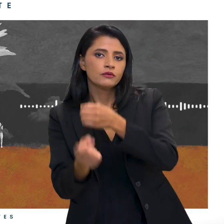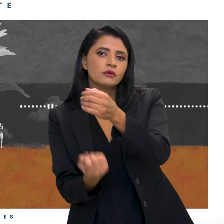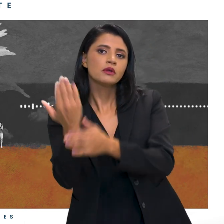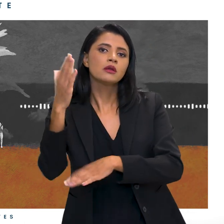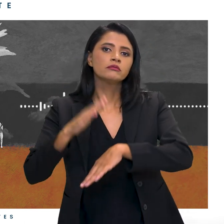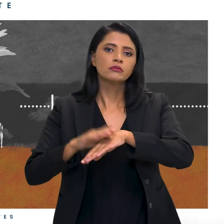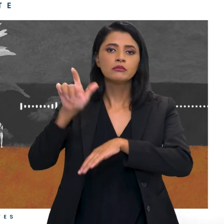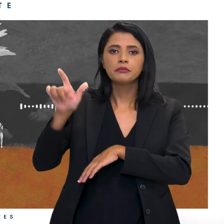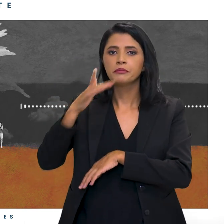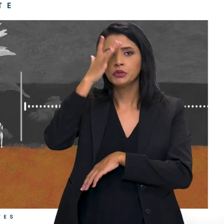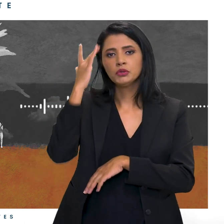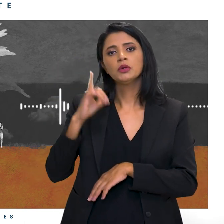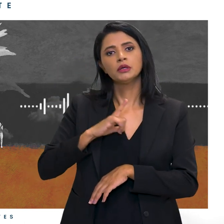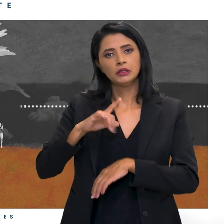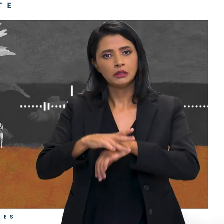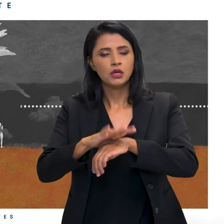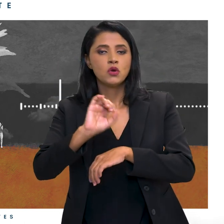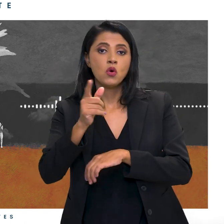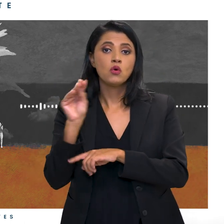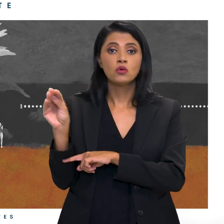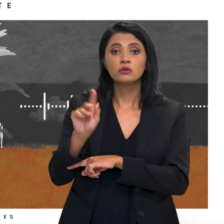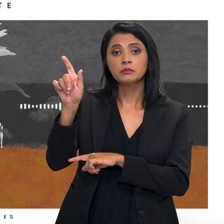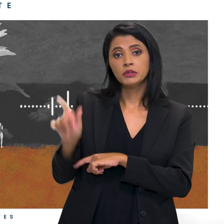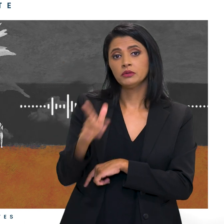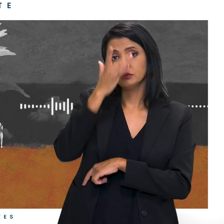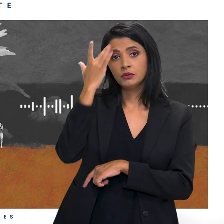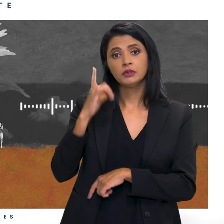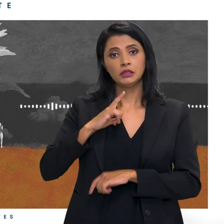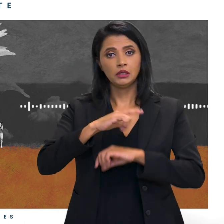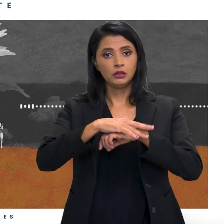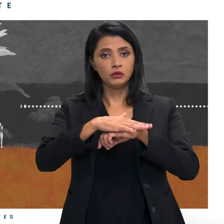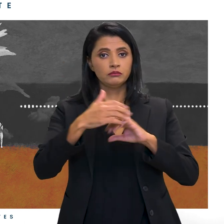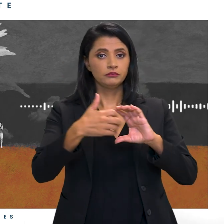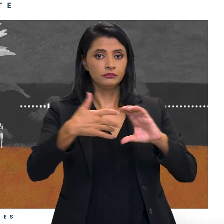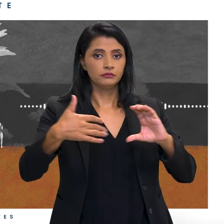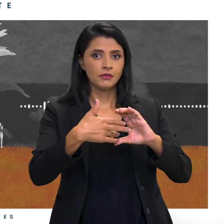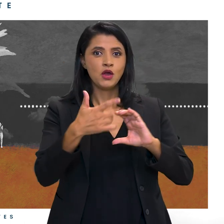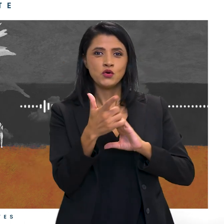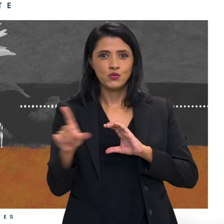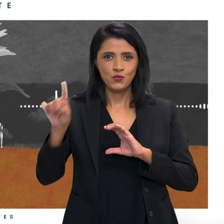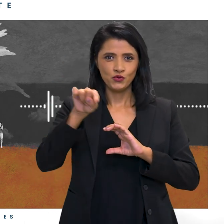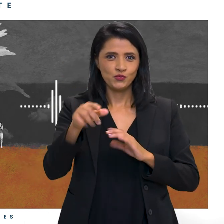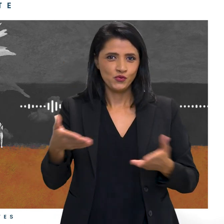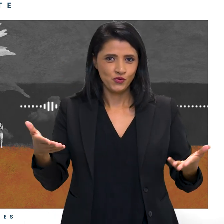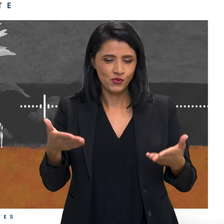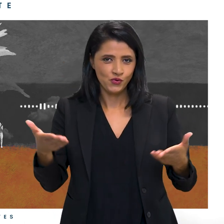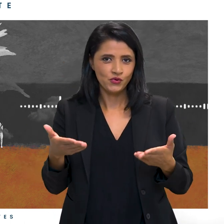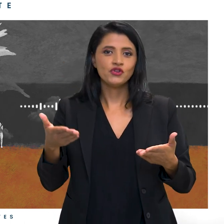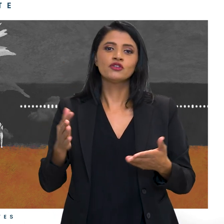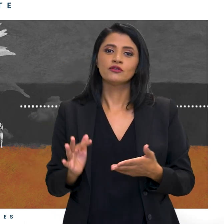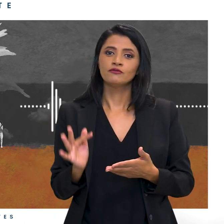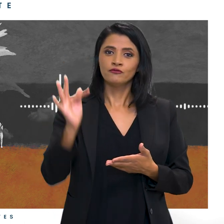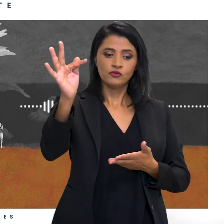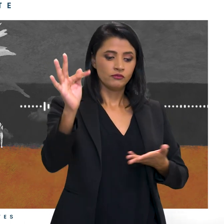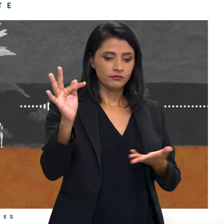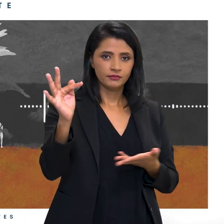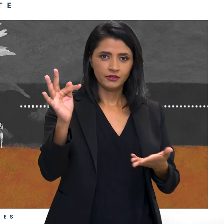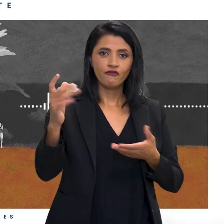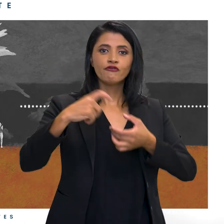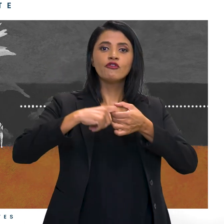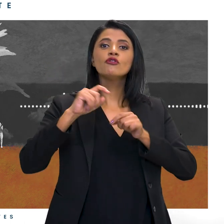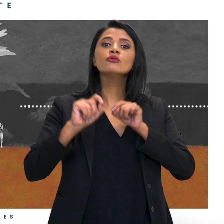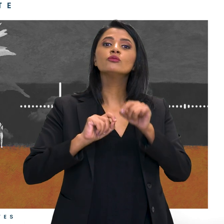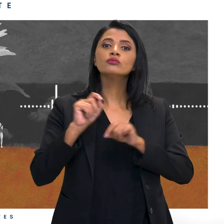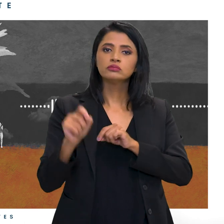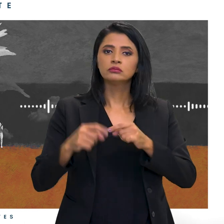associações fundados geralmente por quem tem ou cuida de quem tem uma doença rara. Agora, o terceiro e último episódio, Futuro do